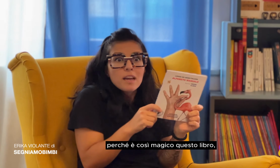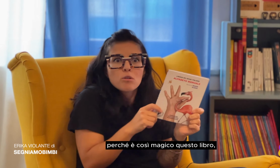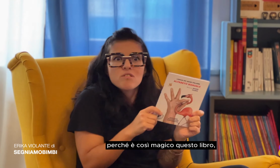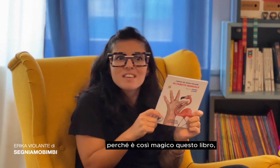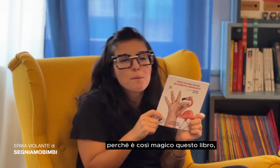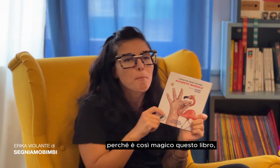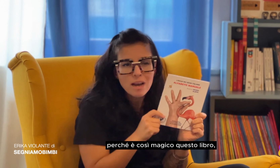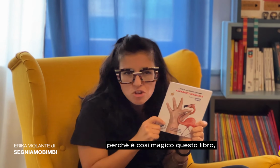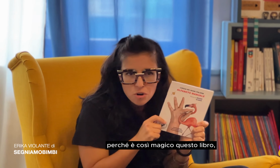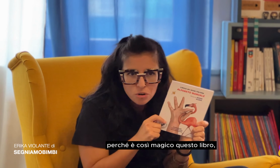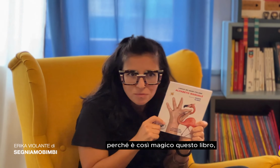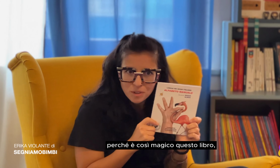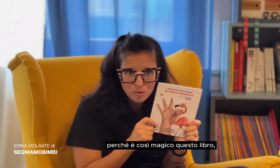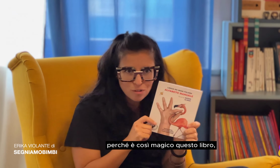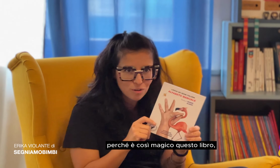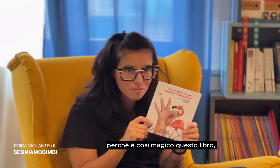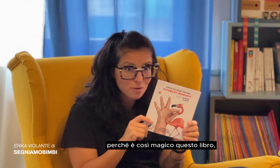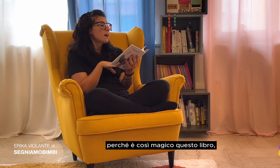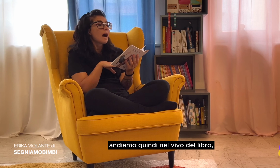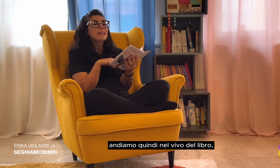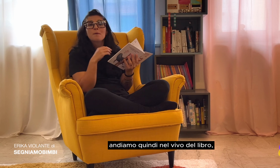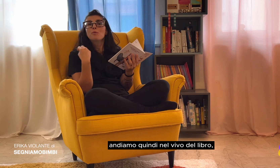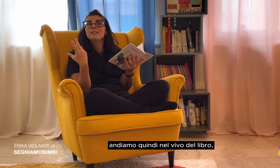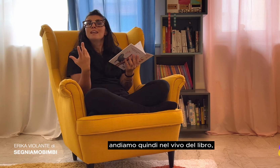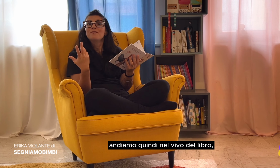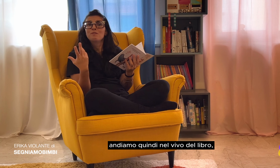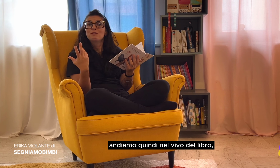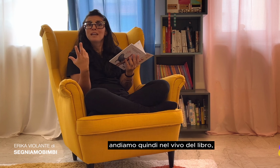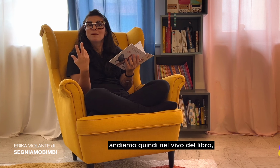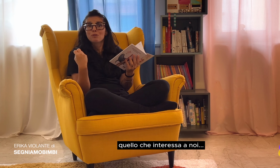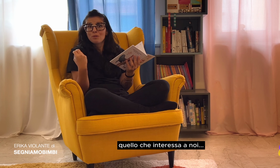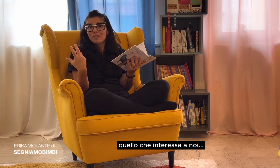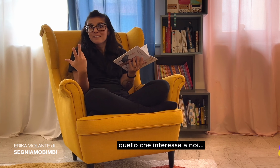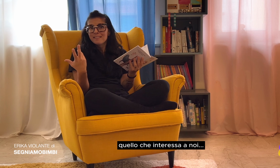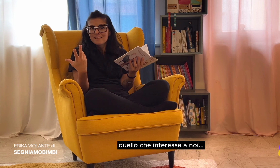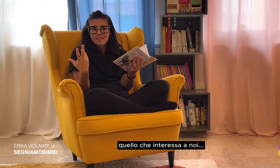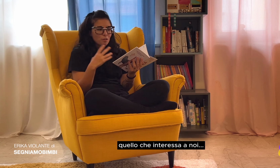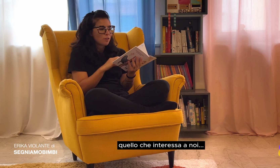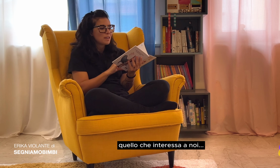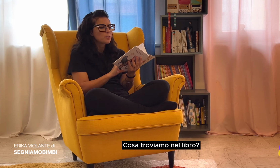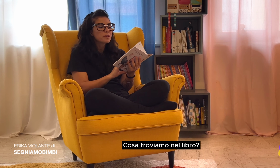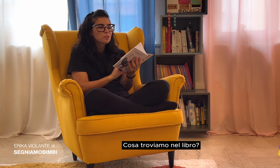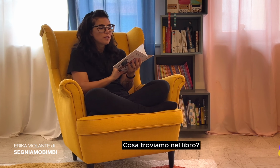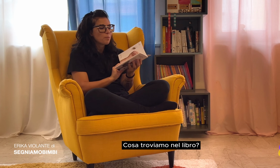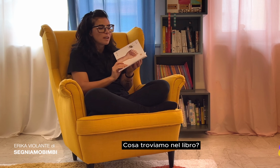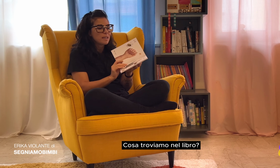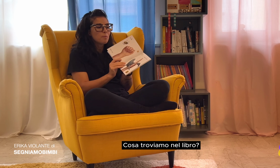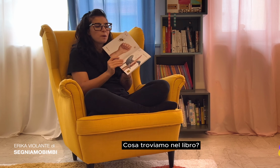così magico questo libro. Andiamo quindi nel vivo del libro, quello che interessa a noi. Cosa troviamo nel libro?